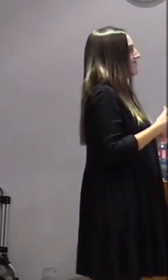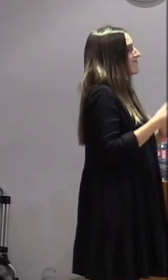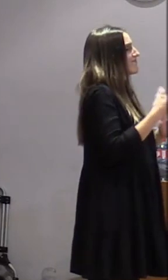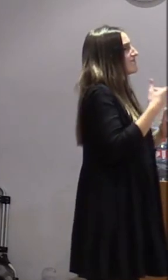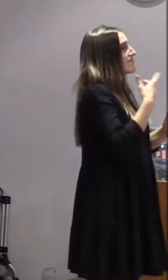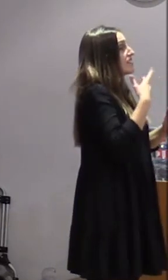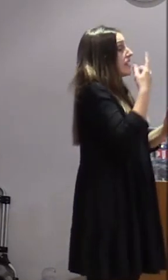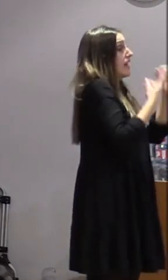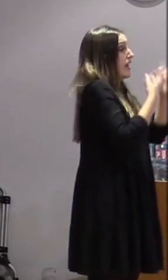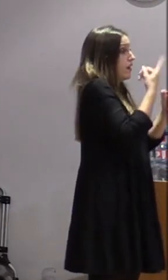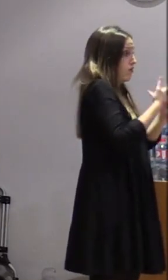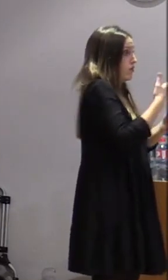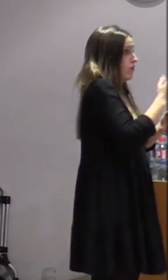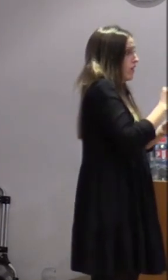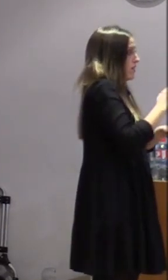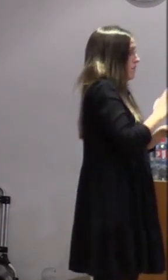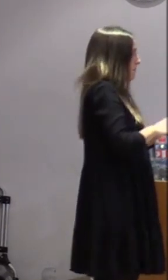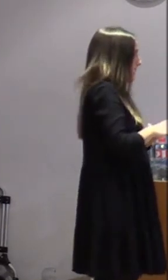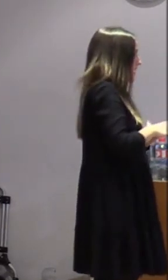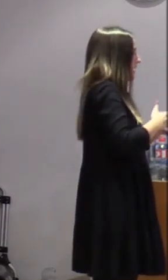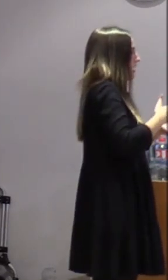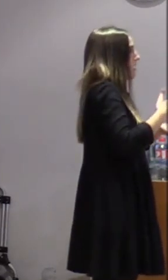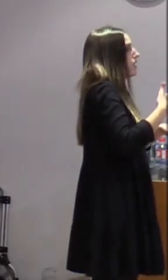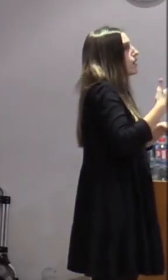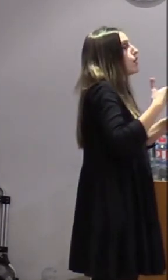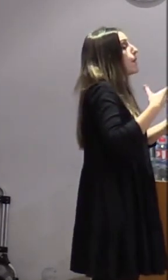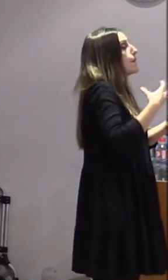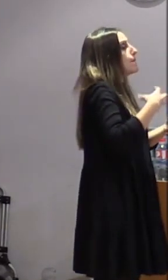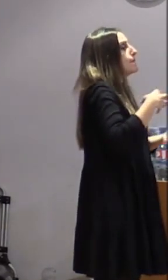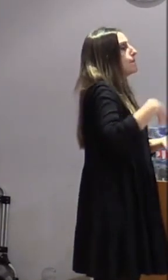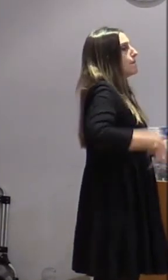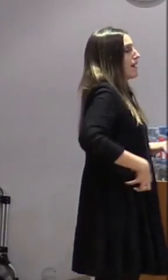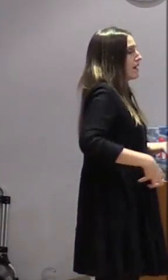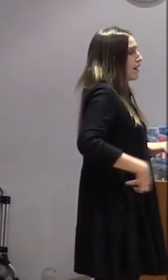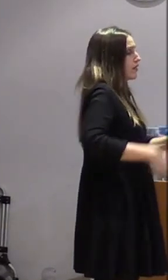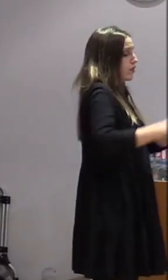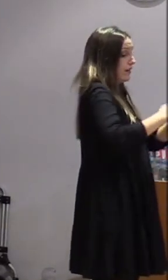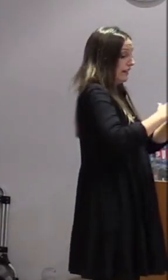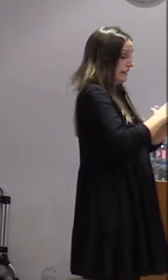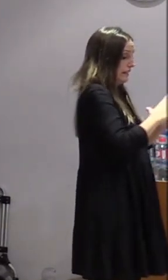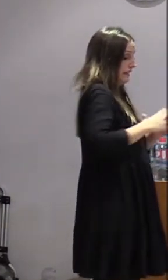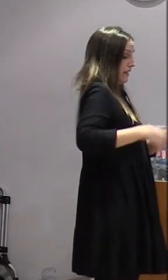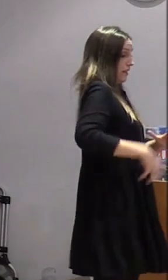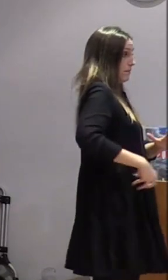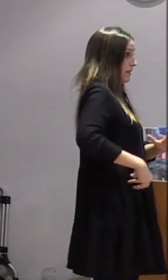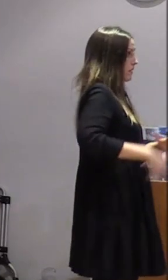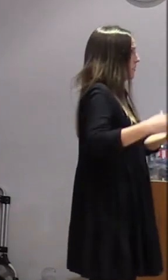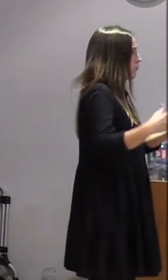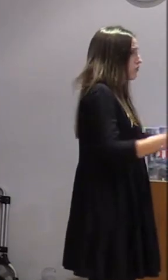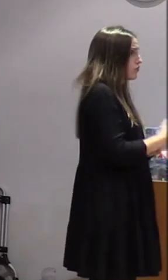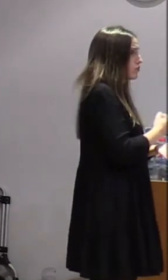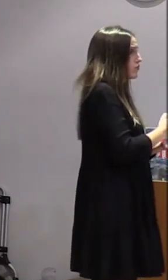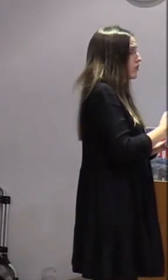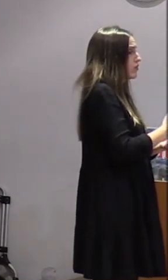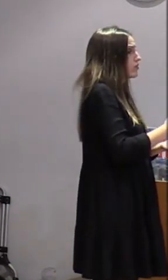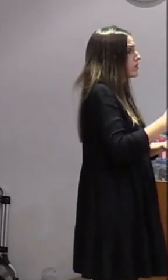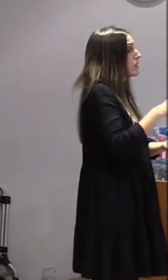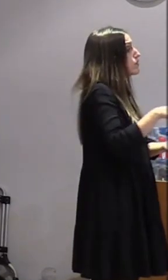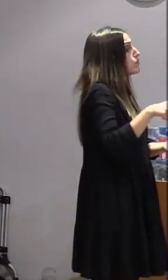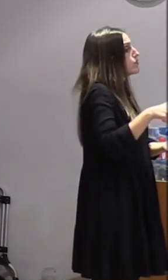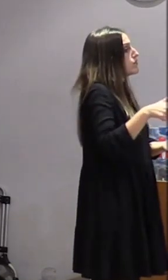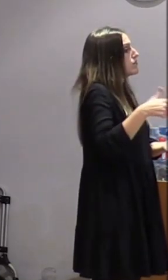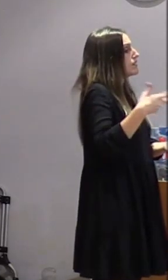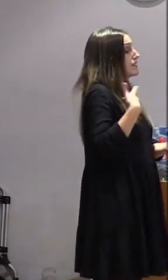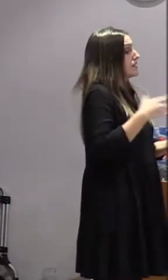siguen estando en los palacios, en el Escorial, en el Oriente, las casitas del Príncipe, todos esos cartones y cuadros